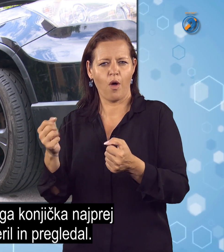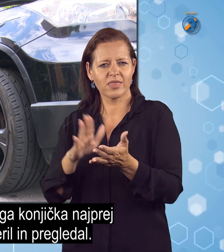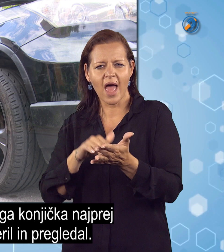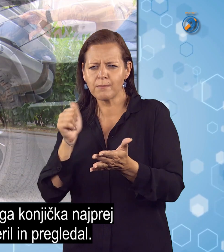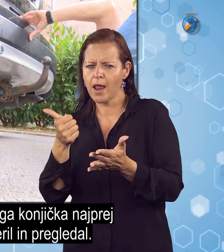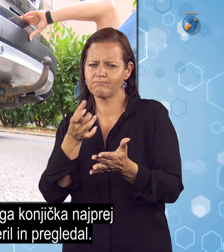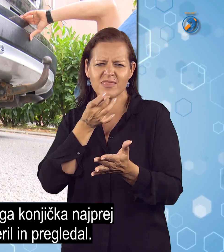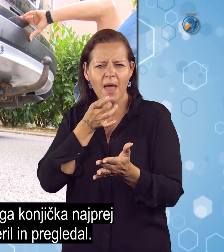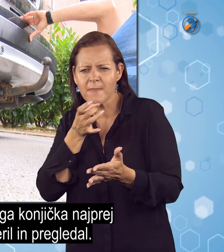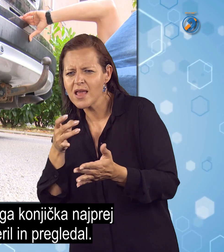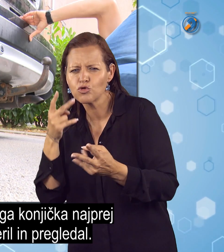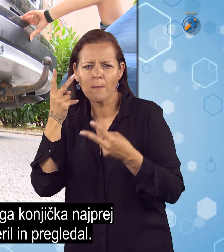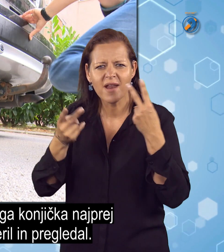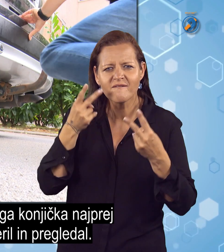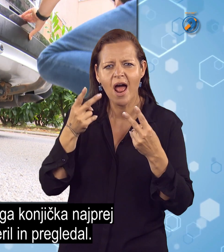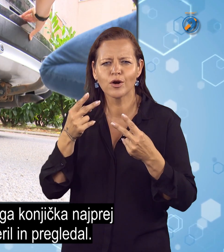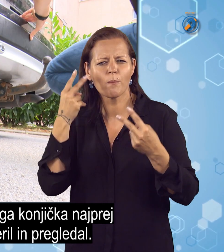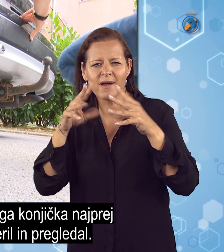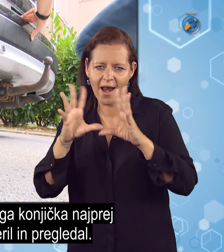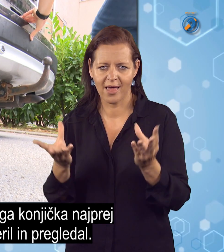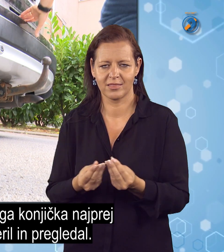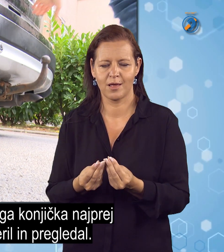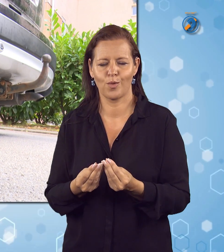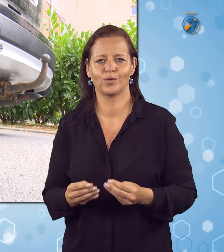najprej temeljito preveril in pregledal.